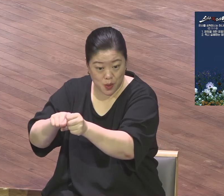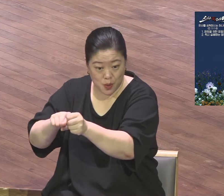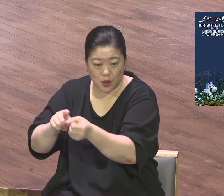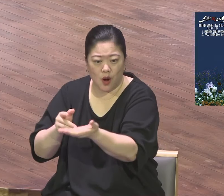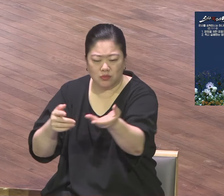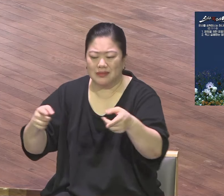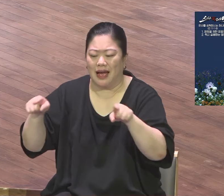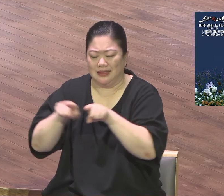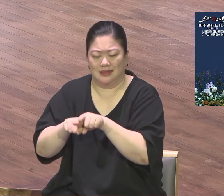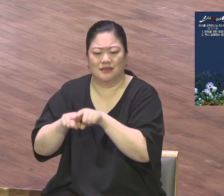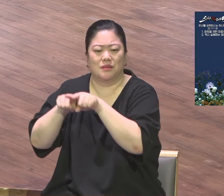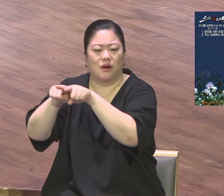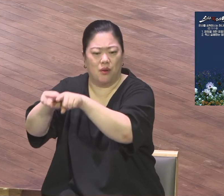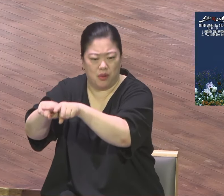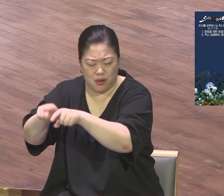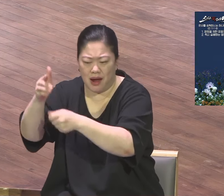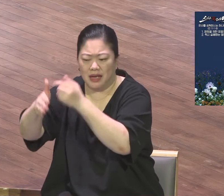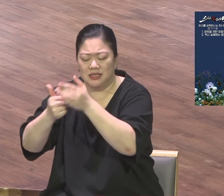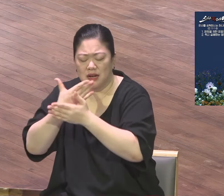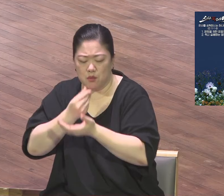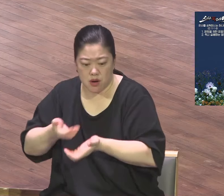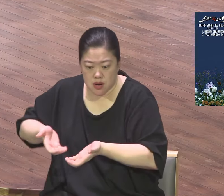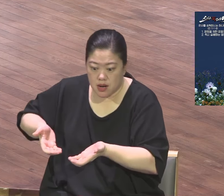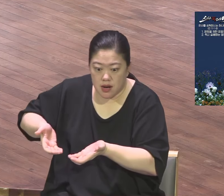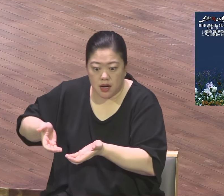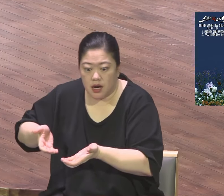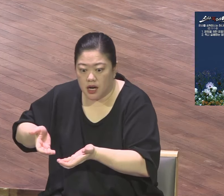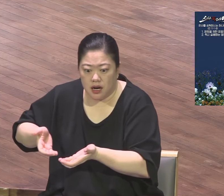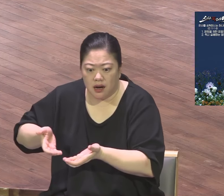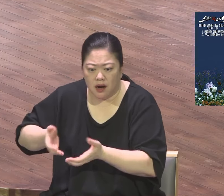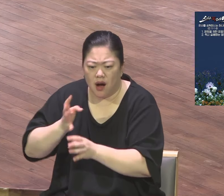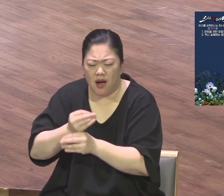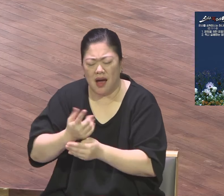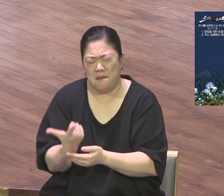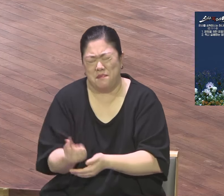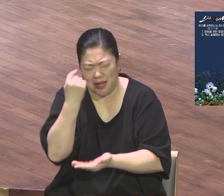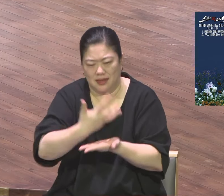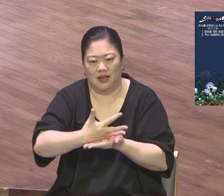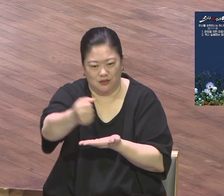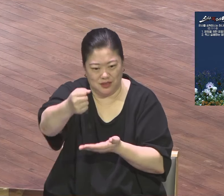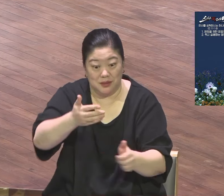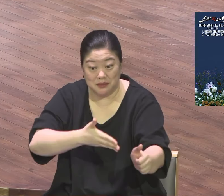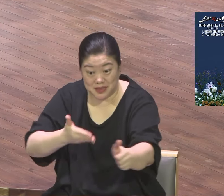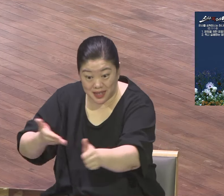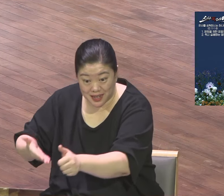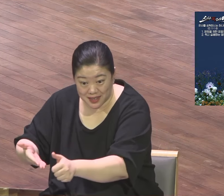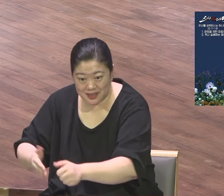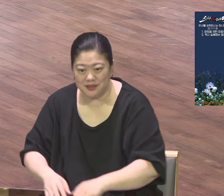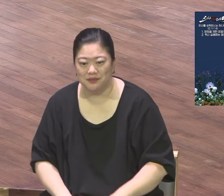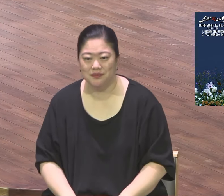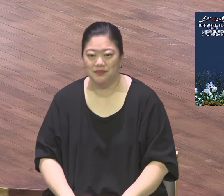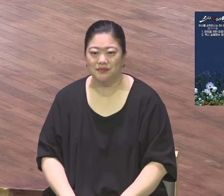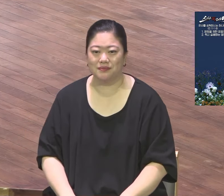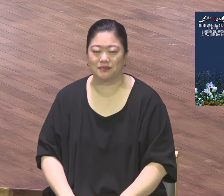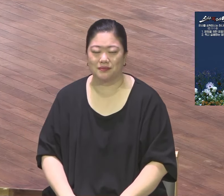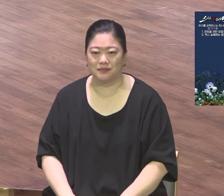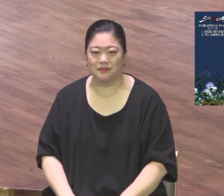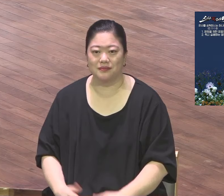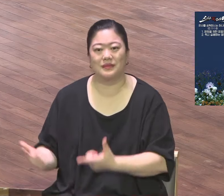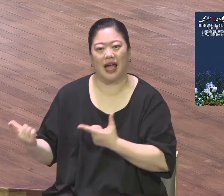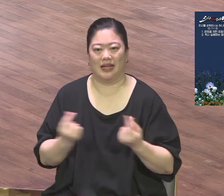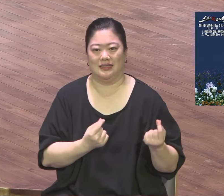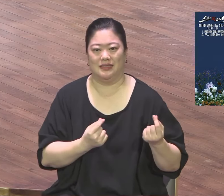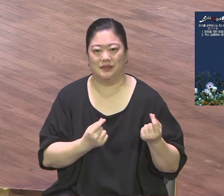하나님의 스케일을 체험하는 일의 증인 되기를 주님으로 축복합니다. 주신 말씀 생각 기도하겠습니다. 자,